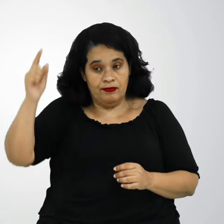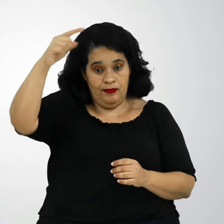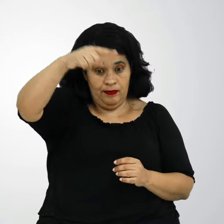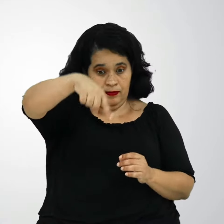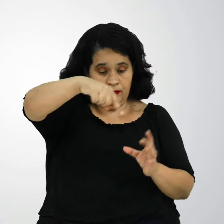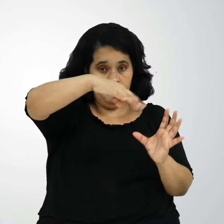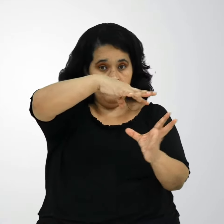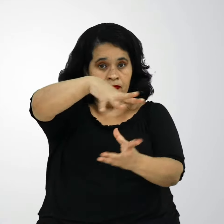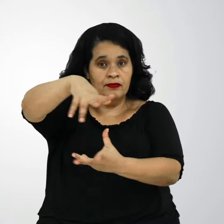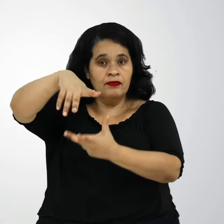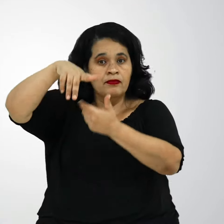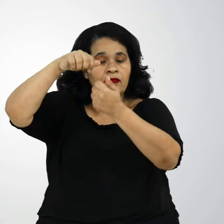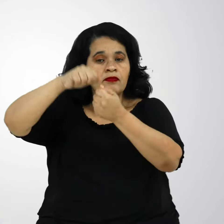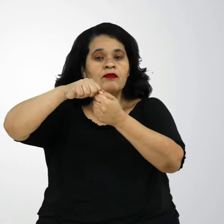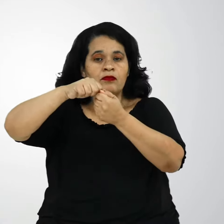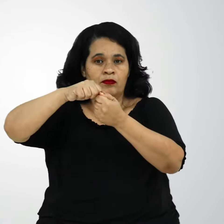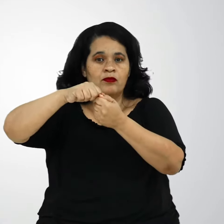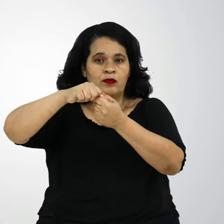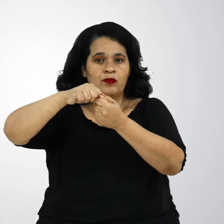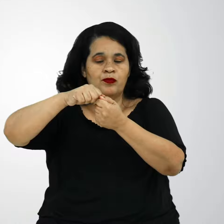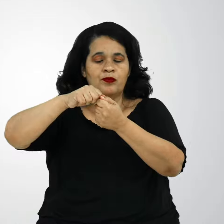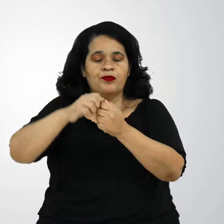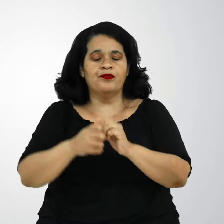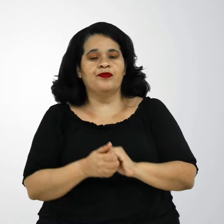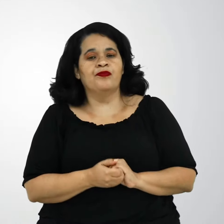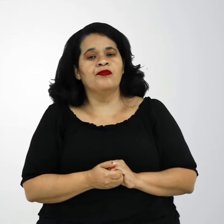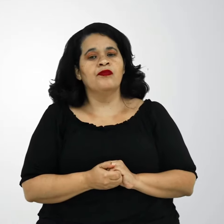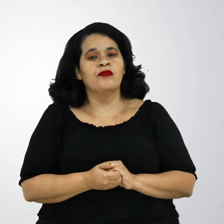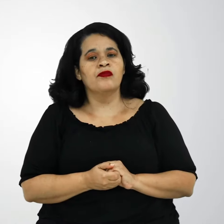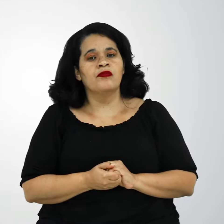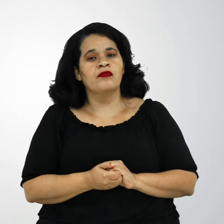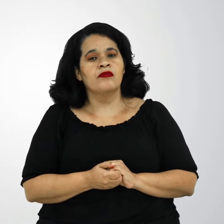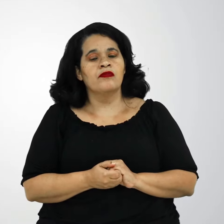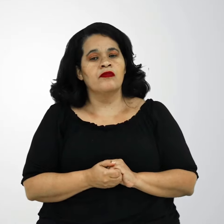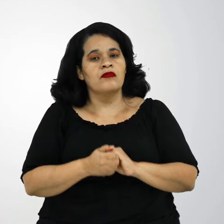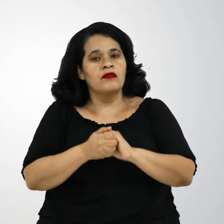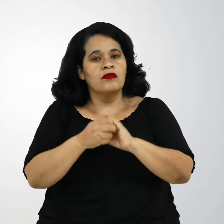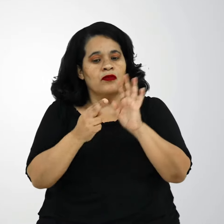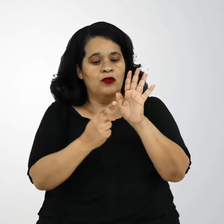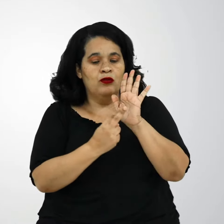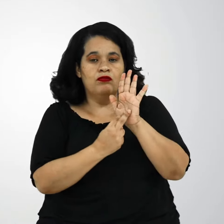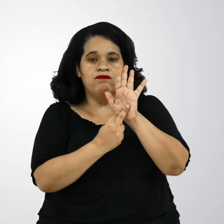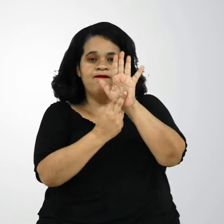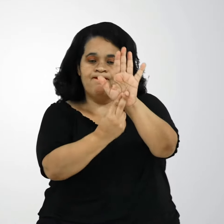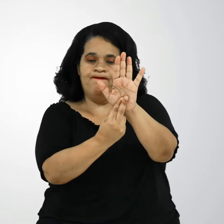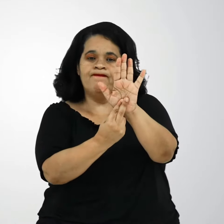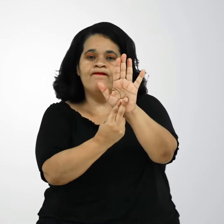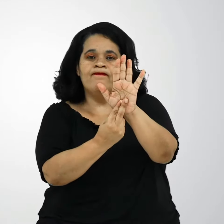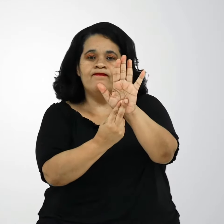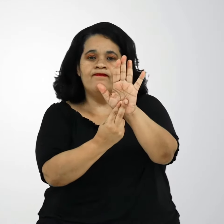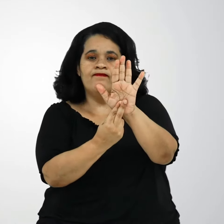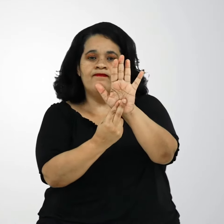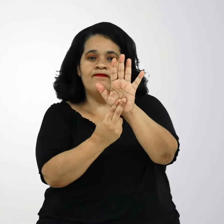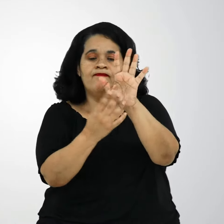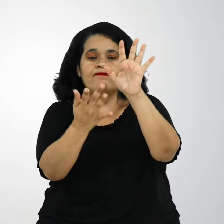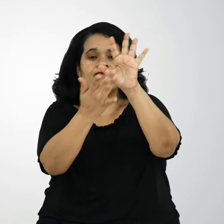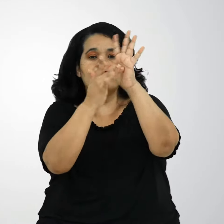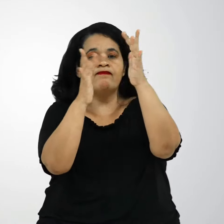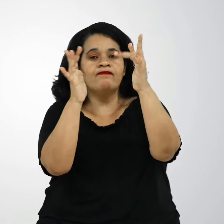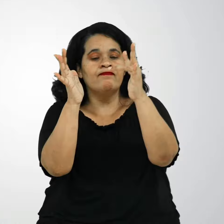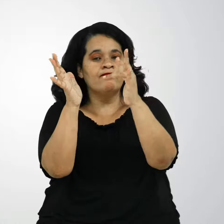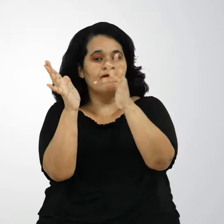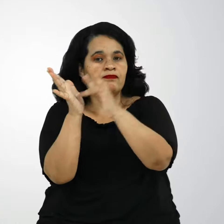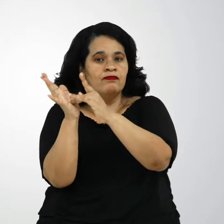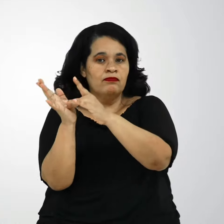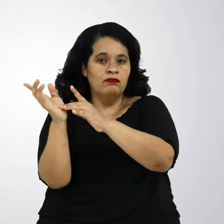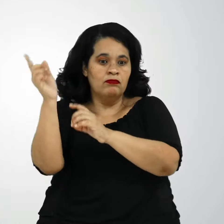aqui a missão de Deus. Então, trata-se de uma referência à primeira vinda de Cristo aqui na